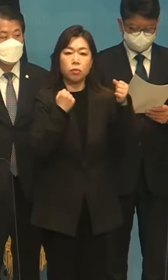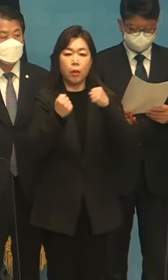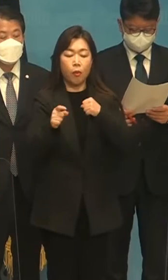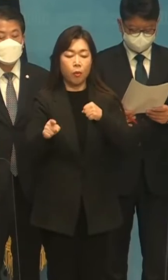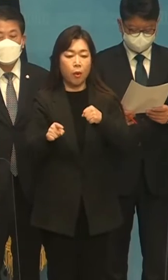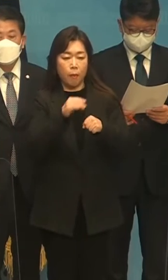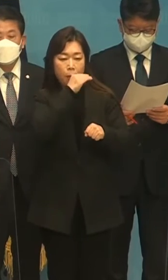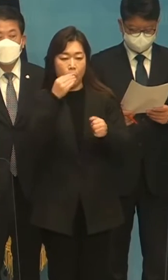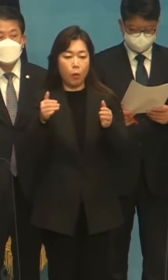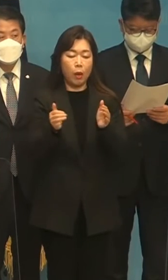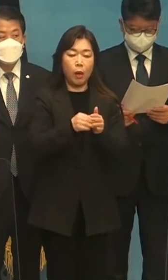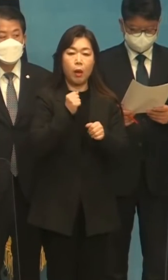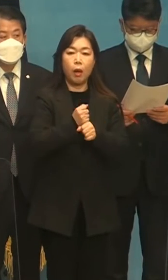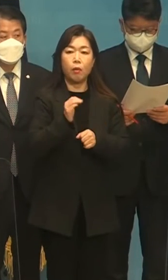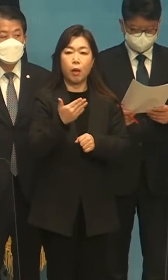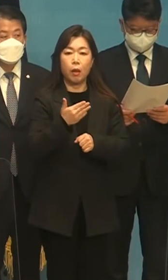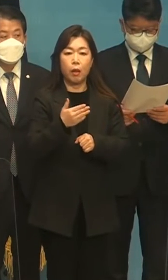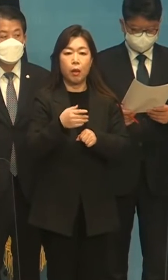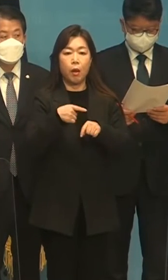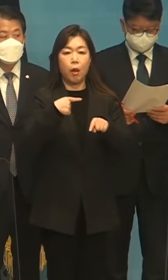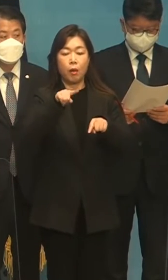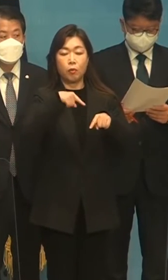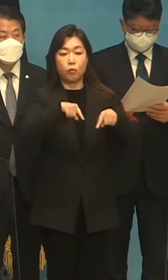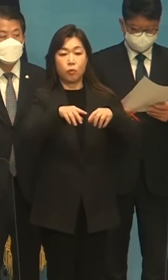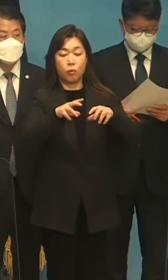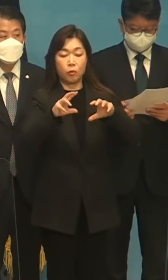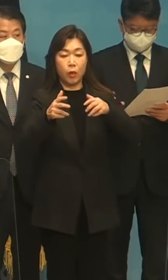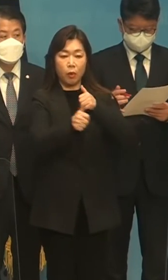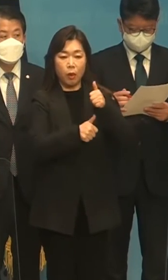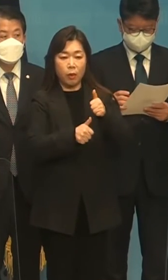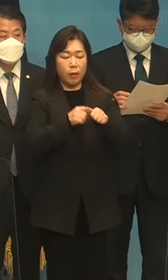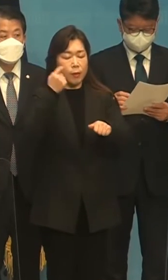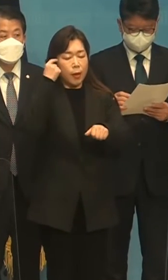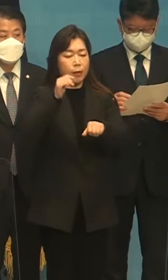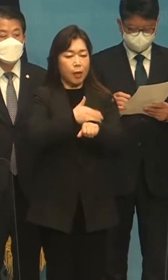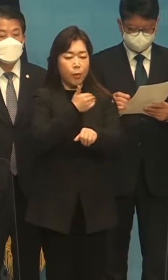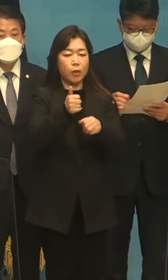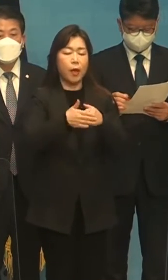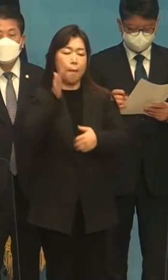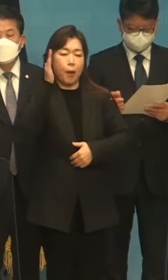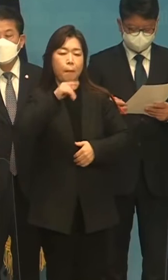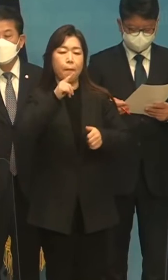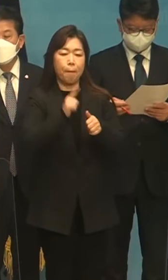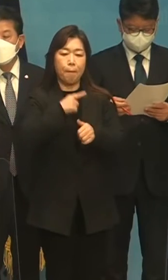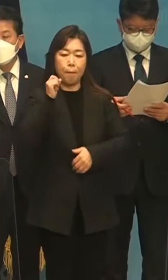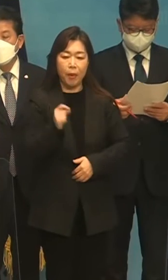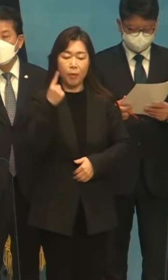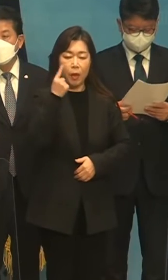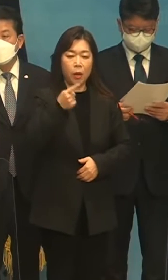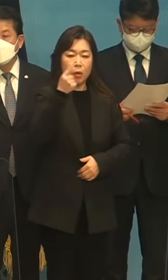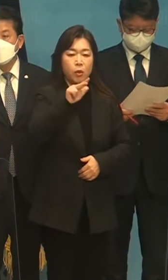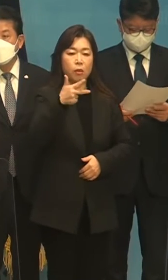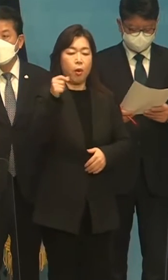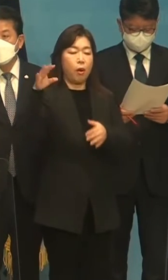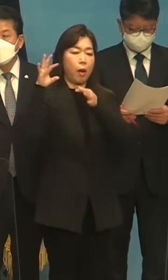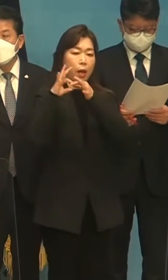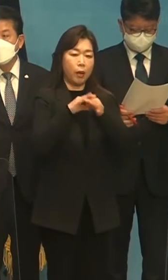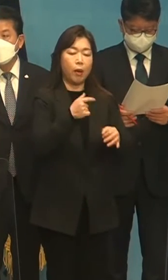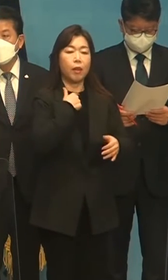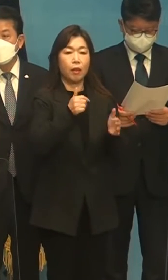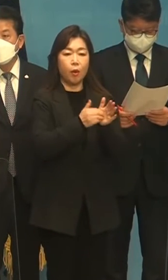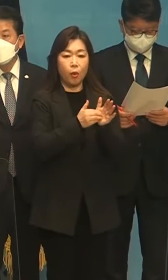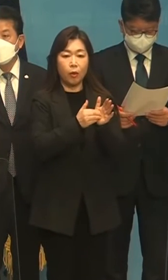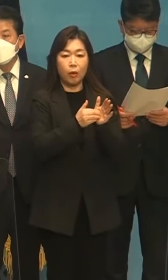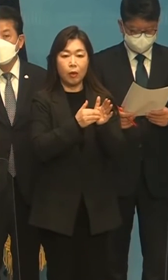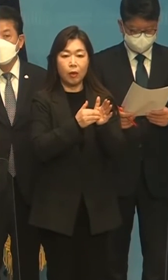이를 바로잡아야 할 당소적 국회의원이 잘못된 인식에 근거한 어떤 발언으로 1700여 년간 이어온 시행